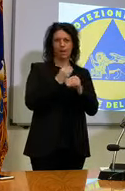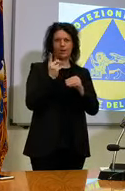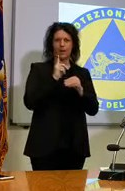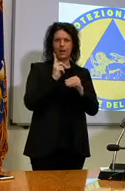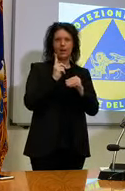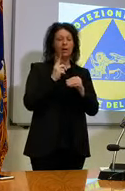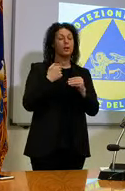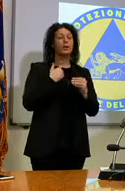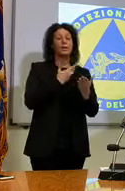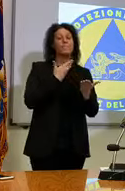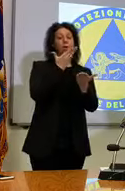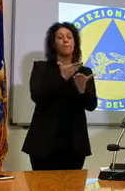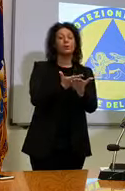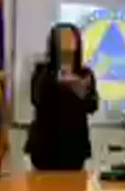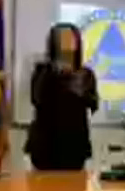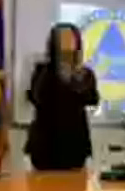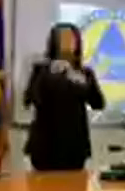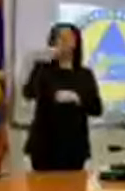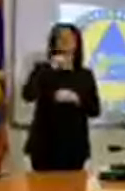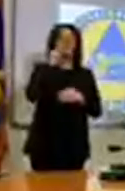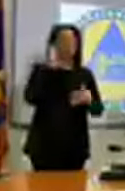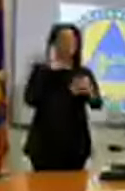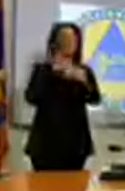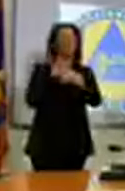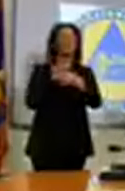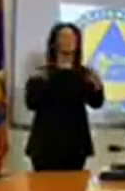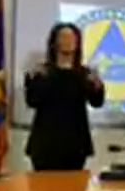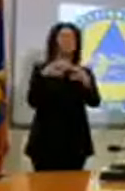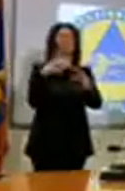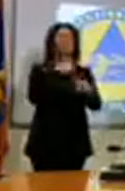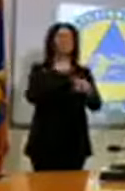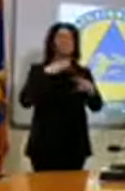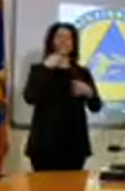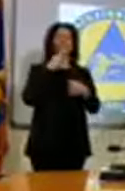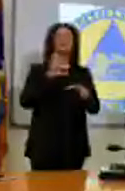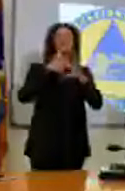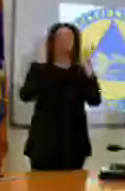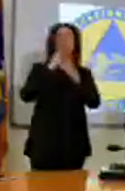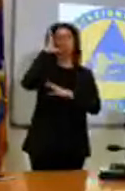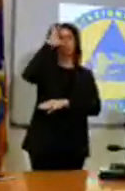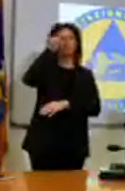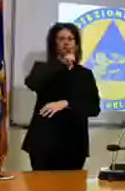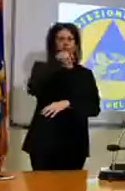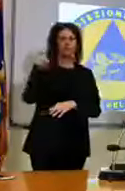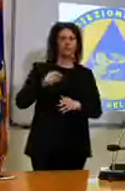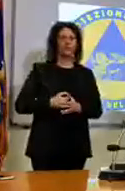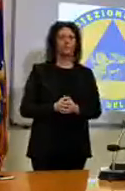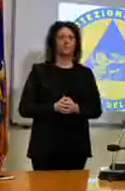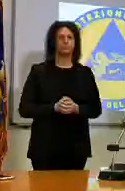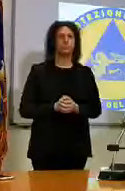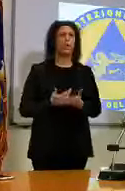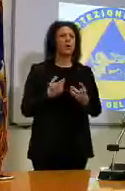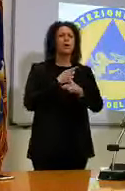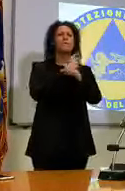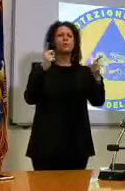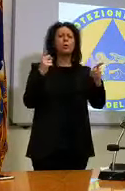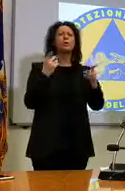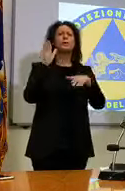significa ambiente universitario. Quindi la sfida, la proposta che lancio a voi, abbiate il coraggio di fare un forum